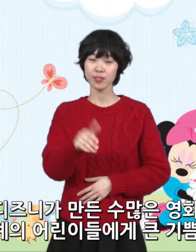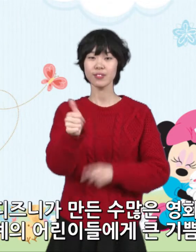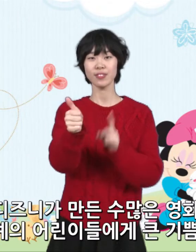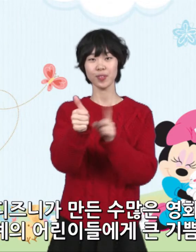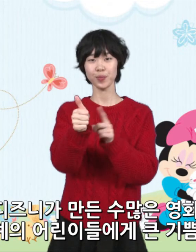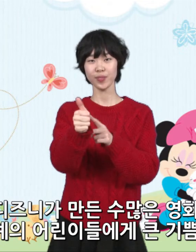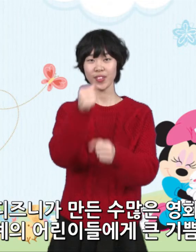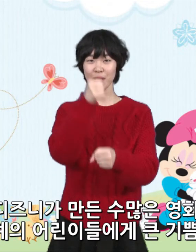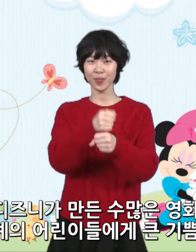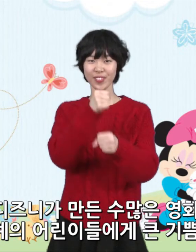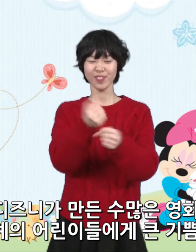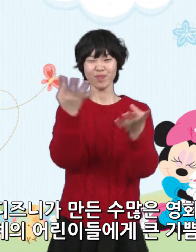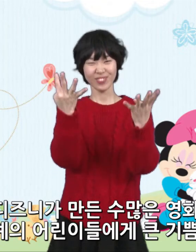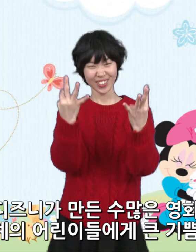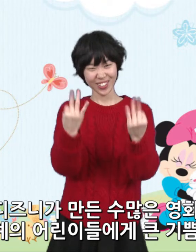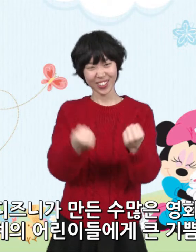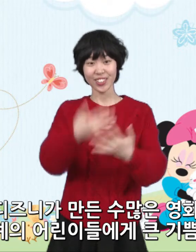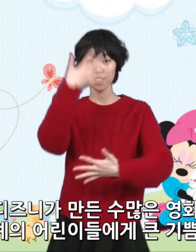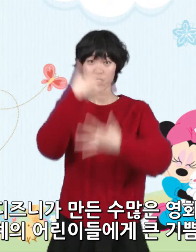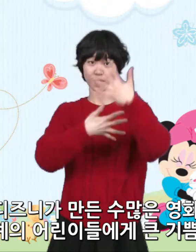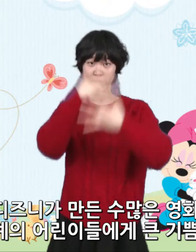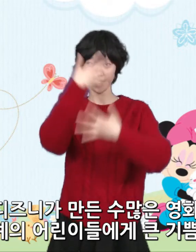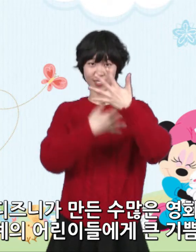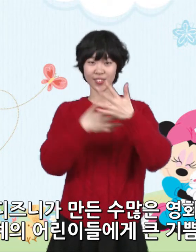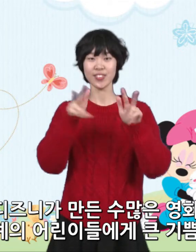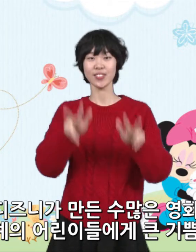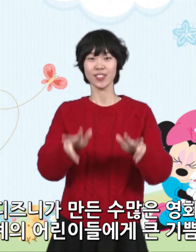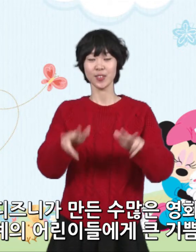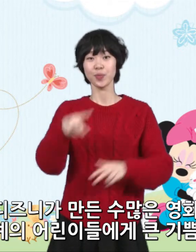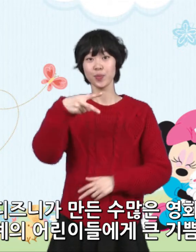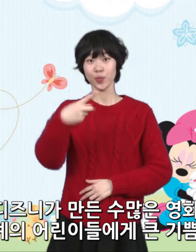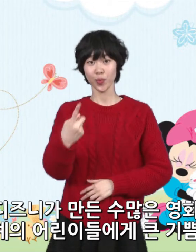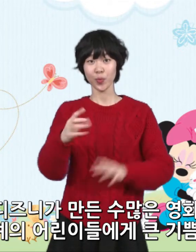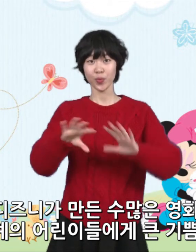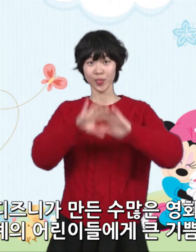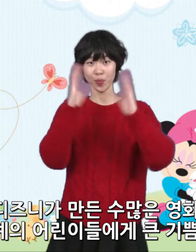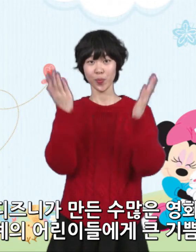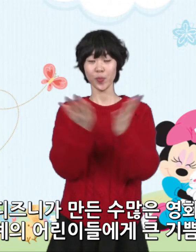하지만 월트 디즈니가 수많은 영화는 지금도 전 세계